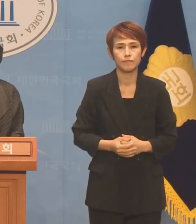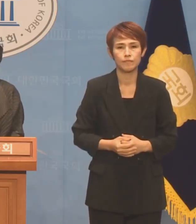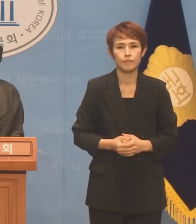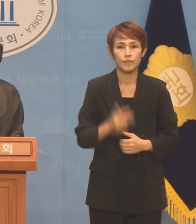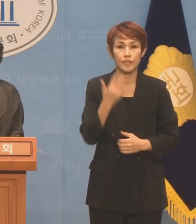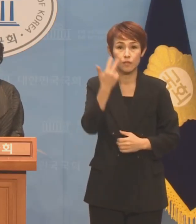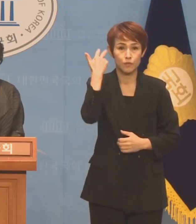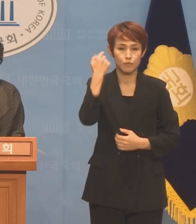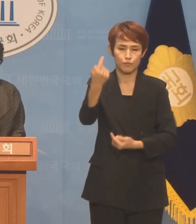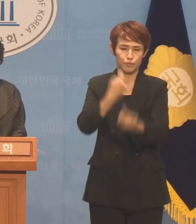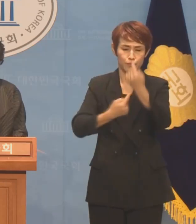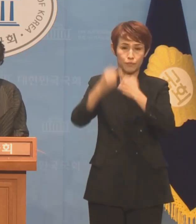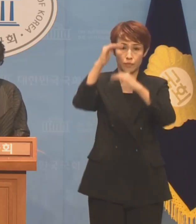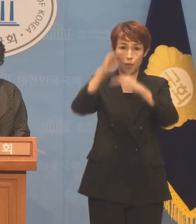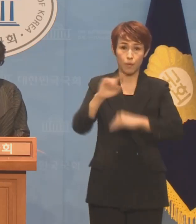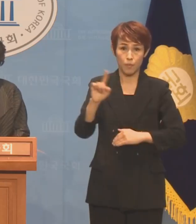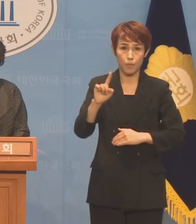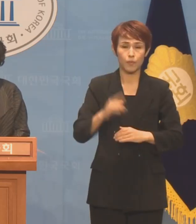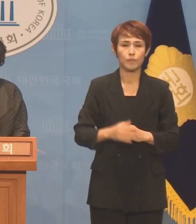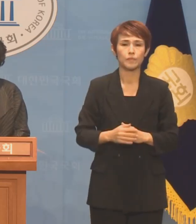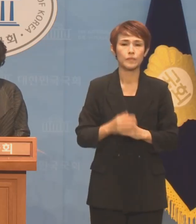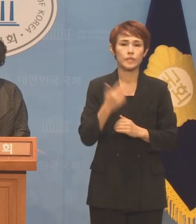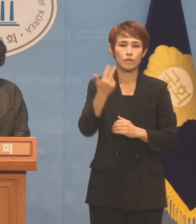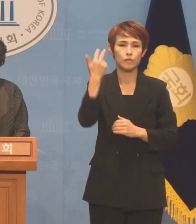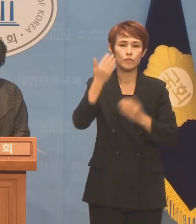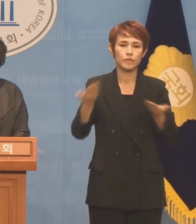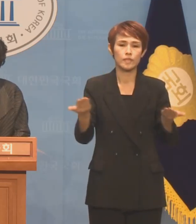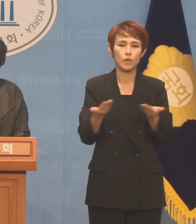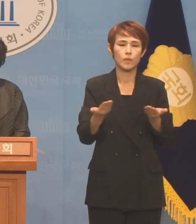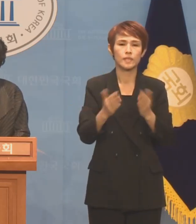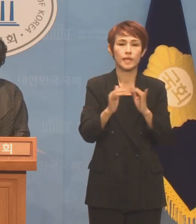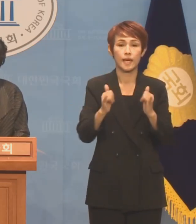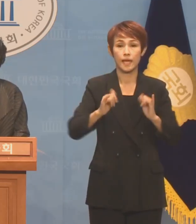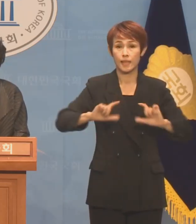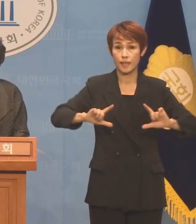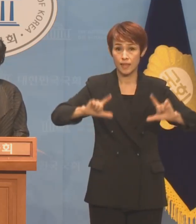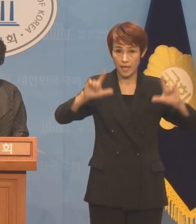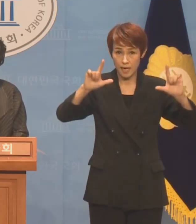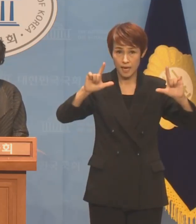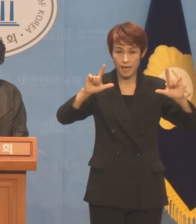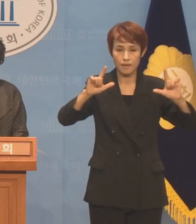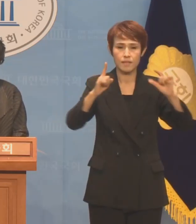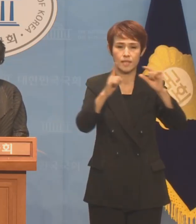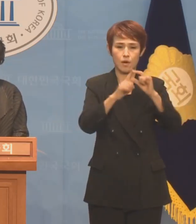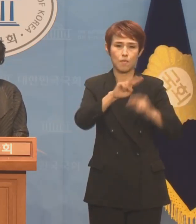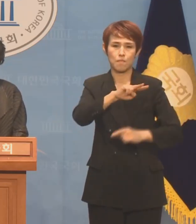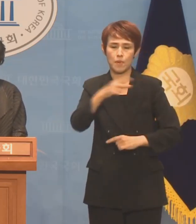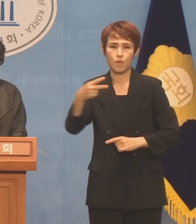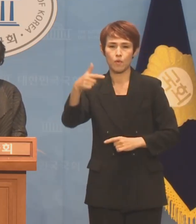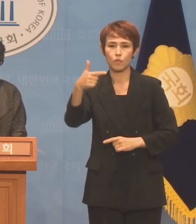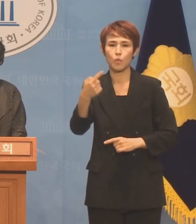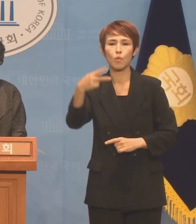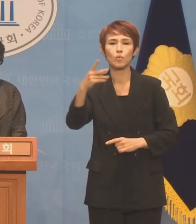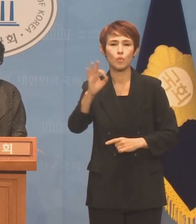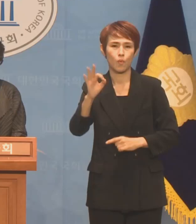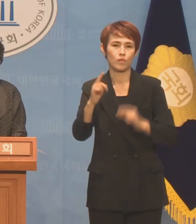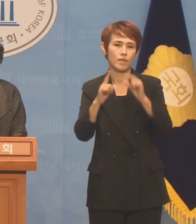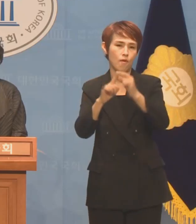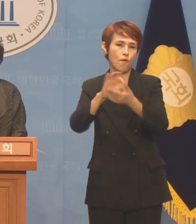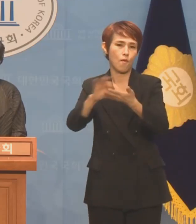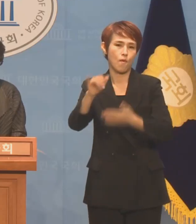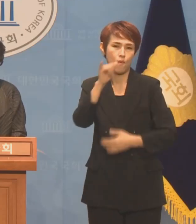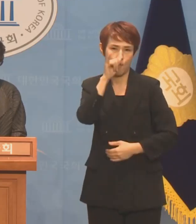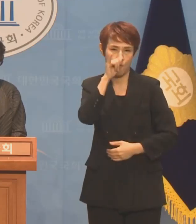지난주 접수 의안입니다. 지난주에는 근로자의 날을 자율적이고 주체적인 의미를 담은 노동이라는 용어를